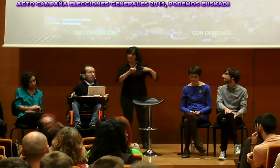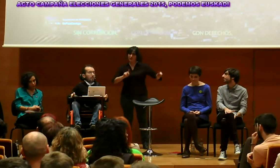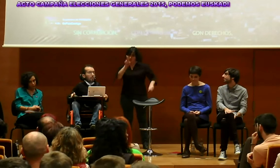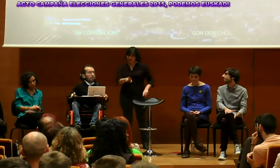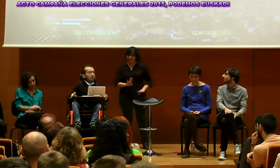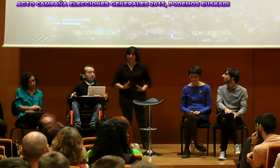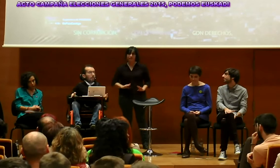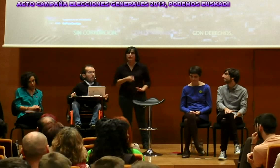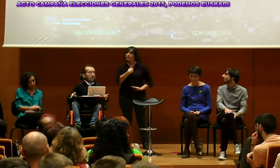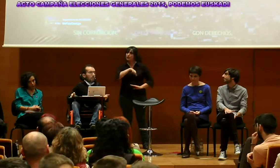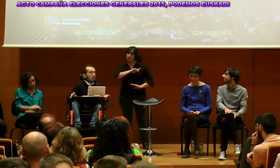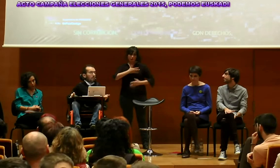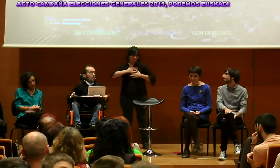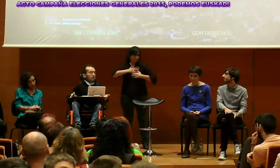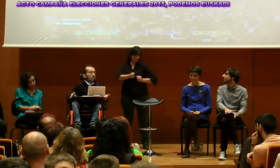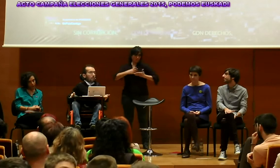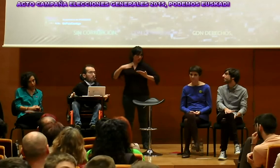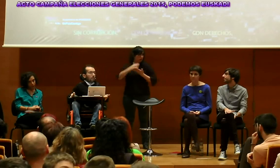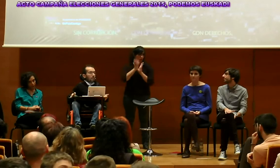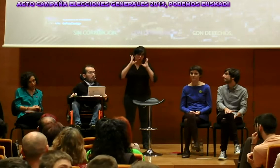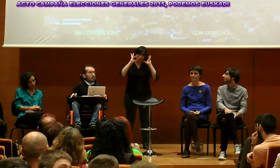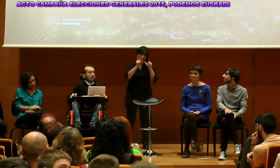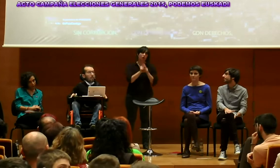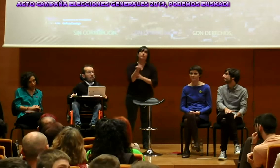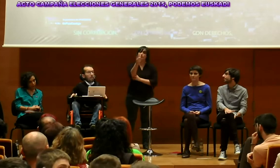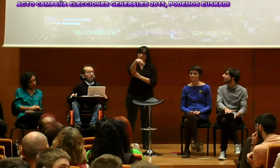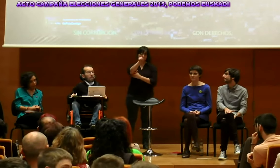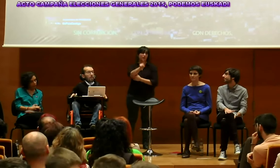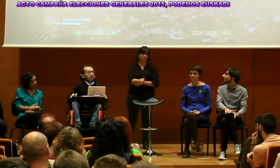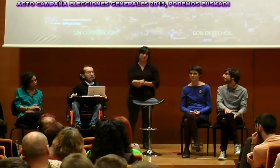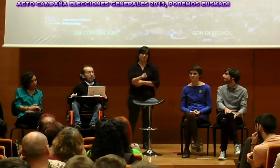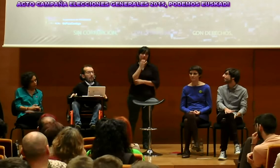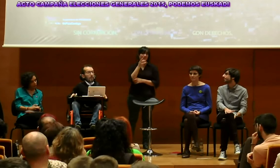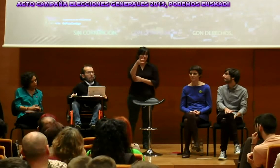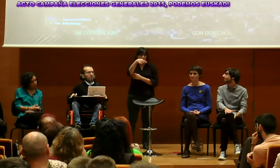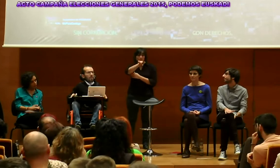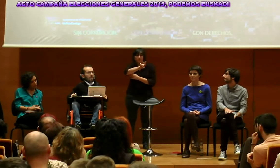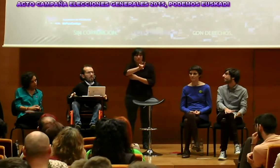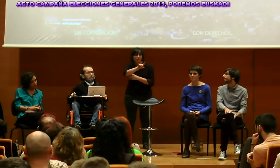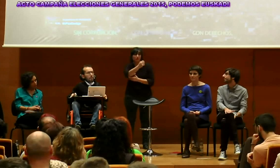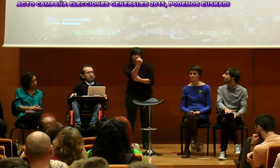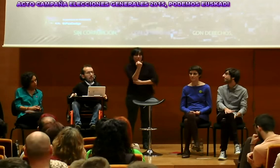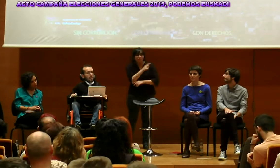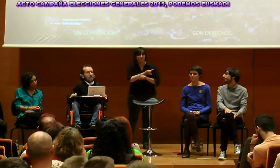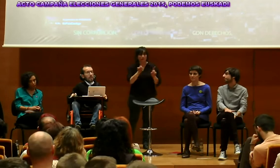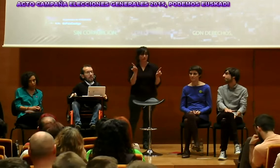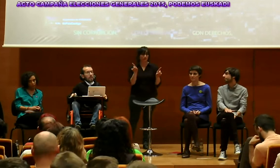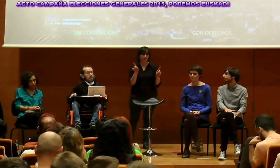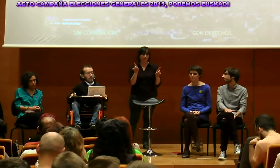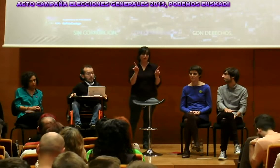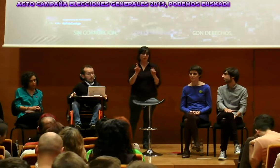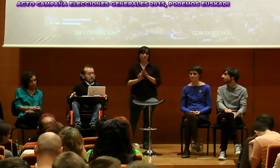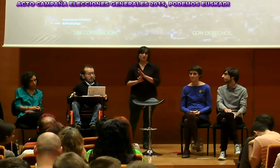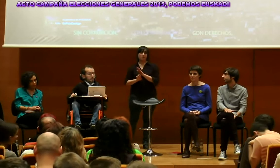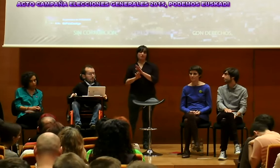lo vamos a dar todo, pero si no lo dais todo vosotras y vosotras, no vamos a poder conseguir que esa curva siga girando